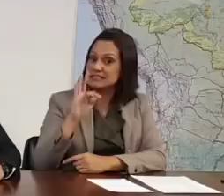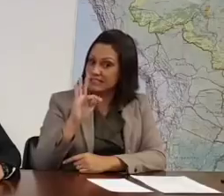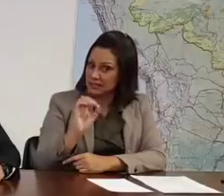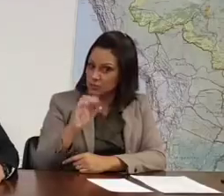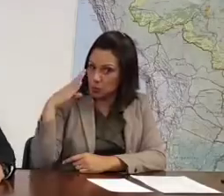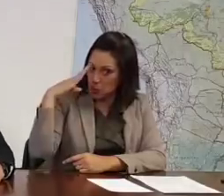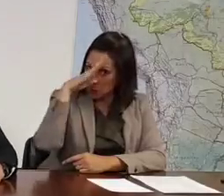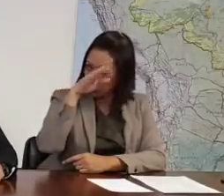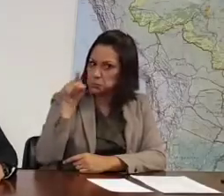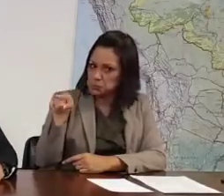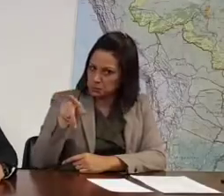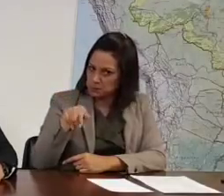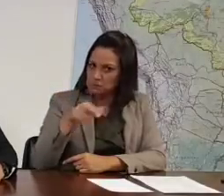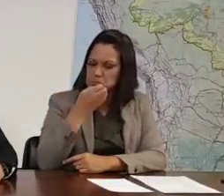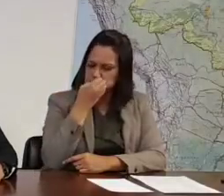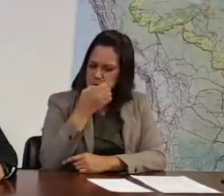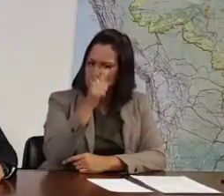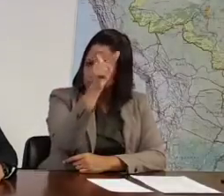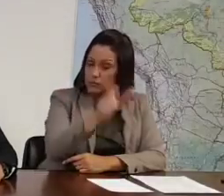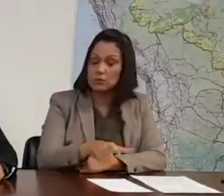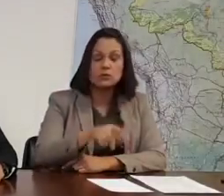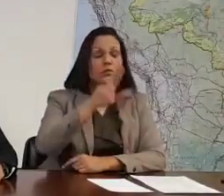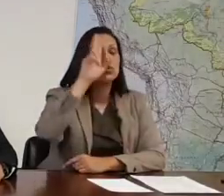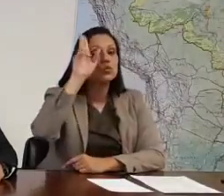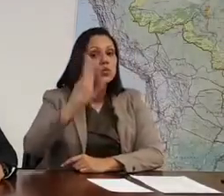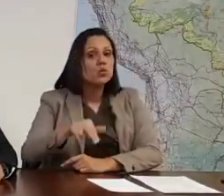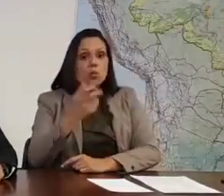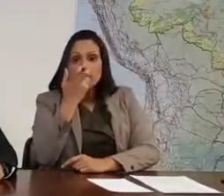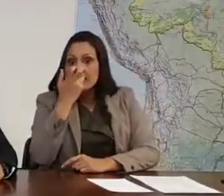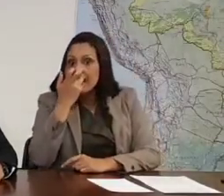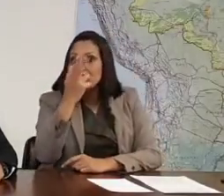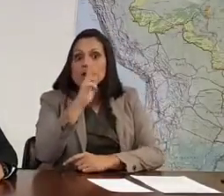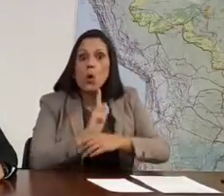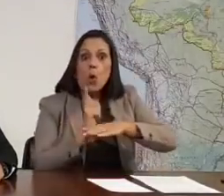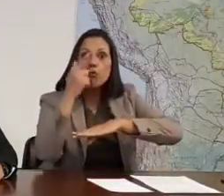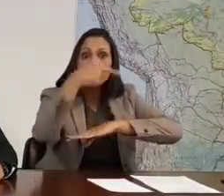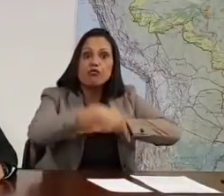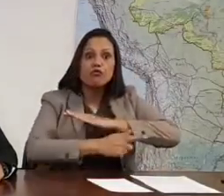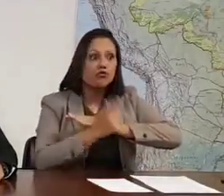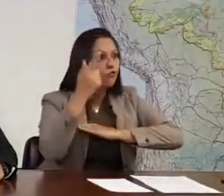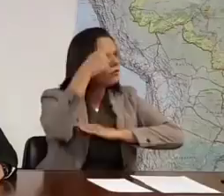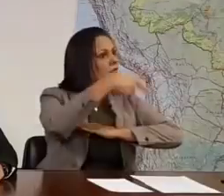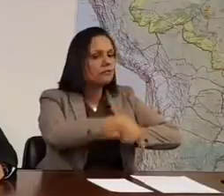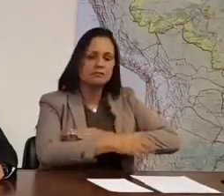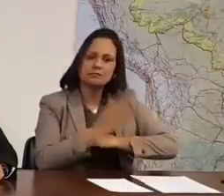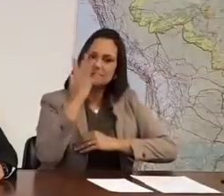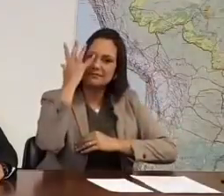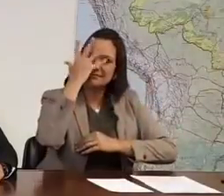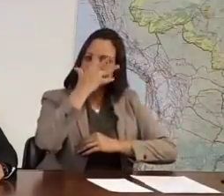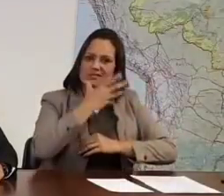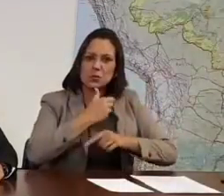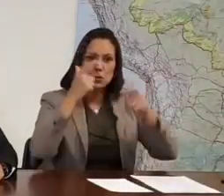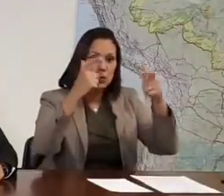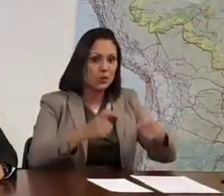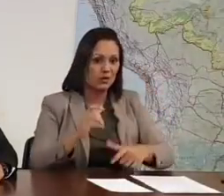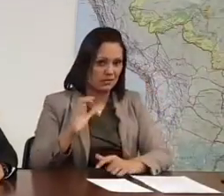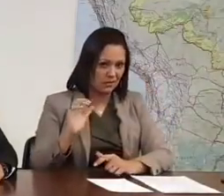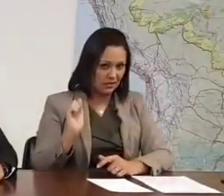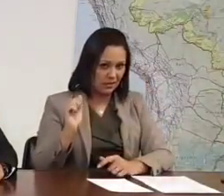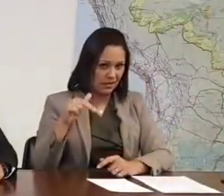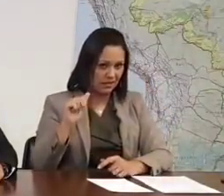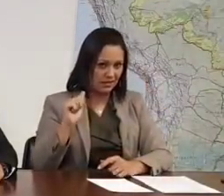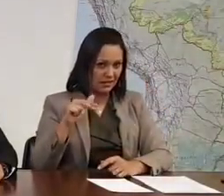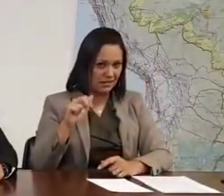de bem. E eu nunca vi tanto golfinho na minha vida feito eu vi lá em Cananéia. Eu